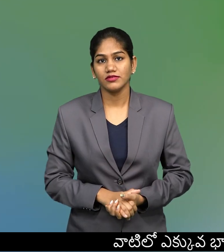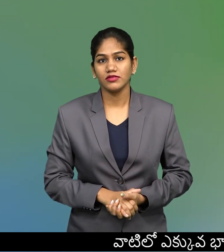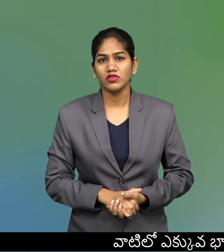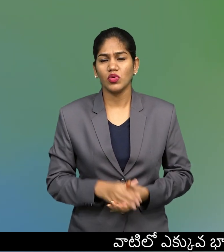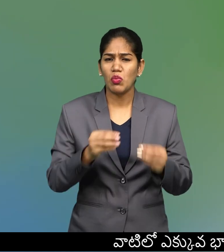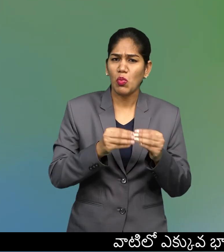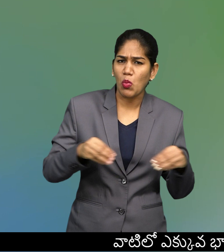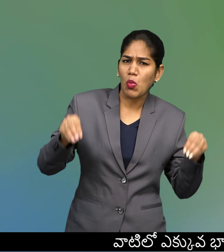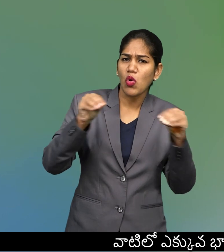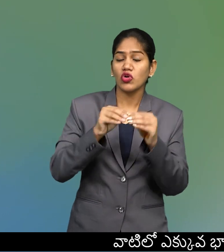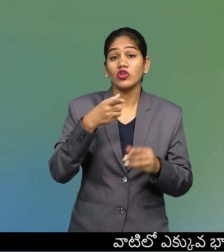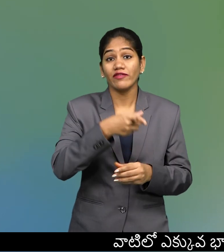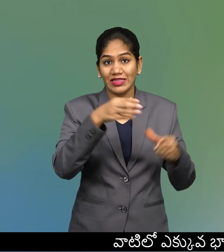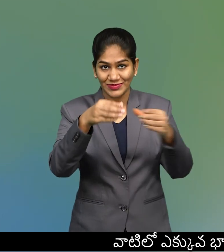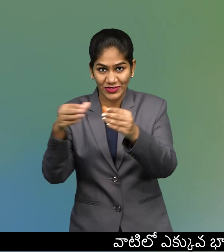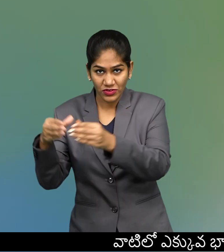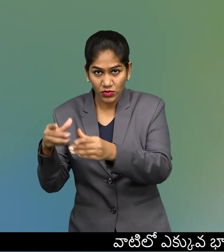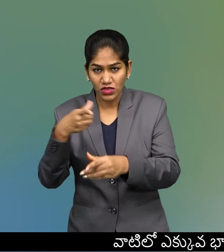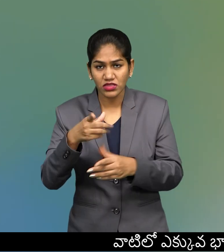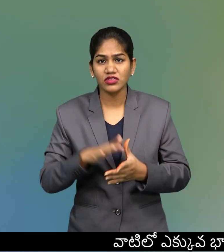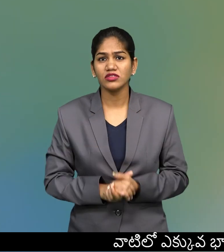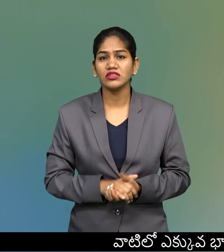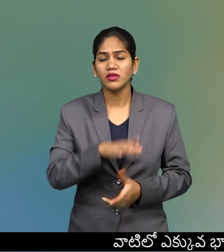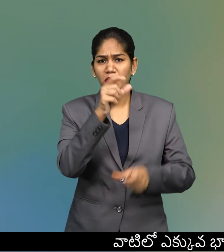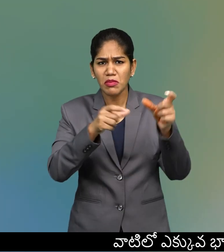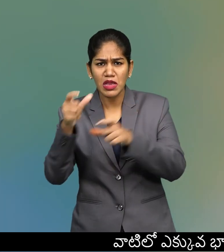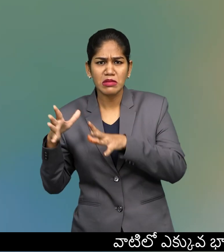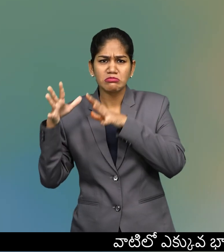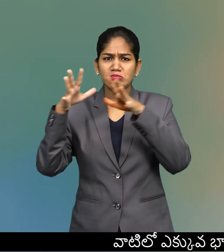వాటిలో ఎక్కువ భాగం ఇంగ్లాండ్ నుండి స్వేచ్ఛగా